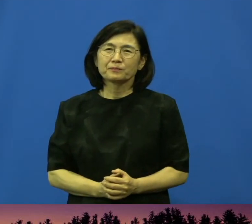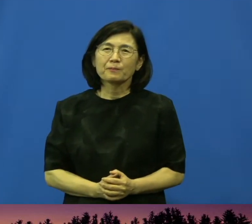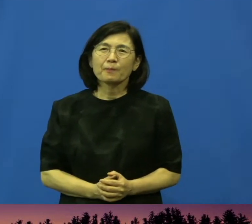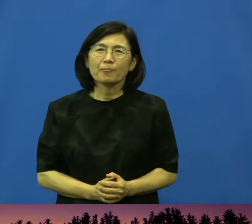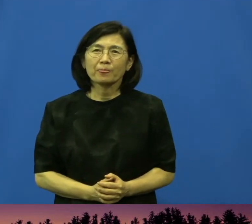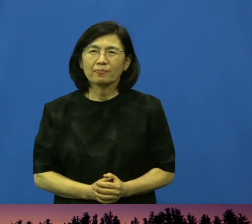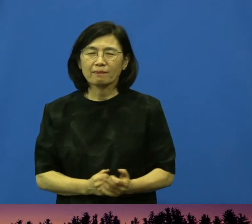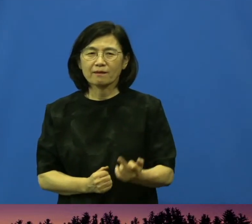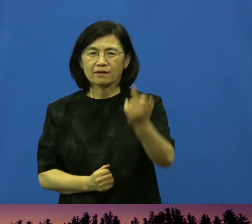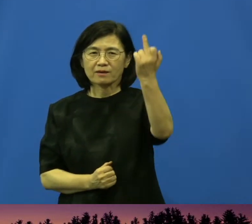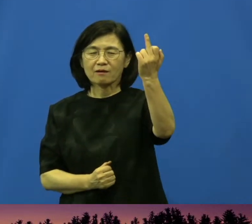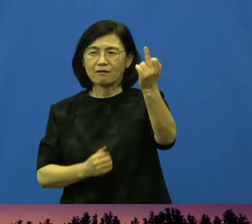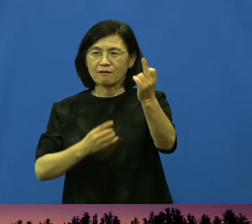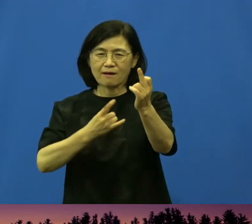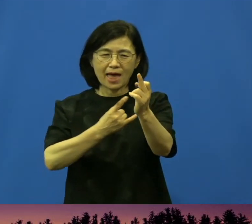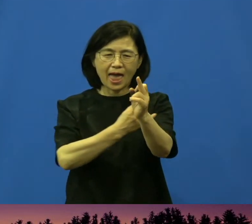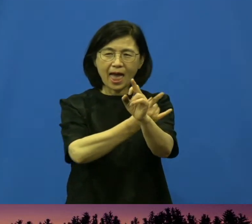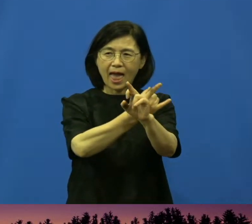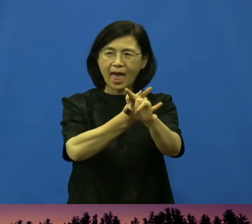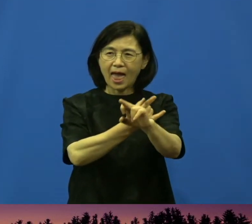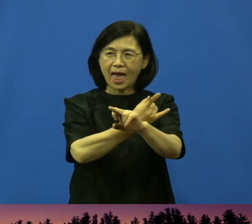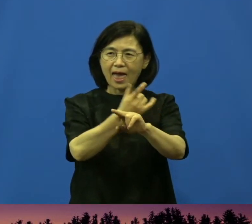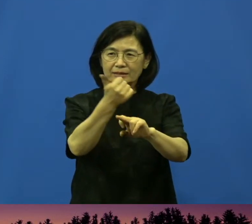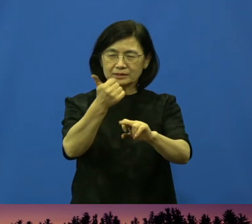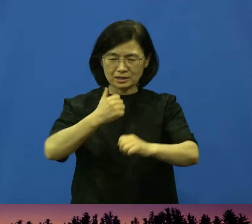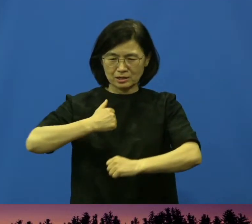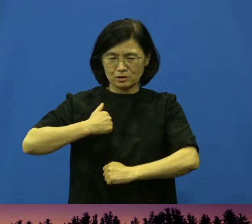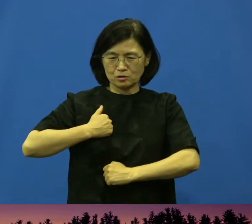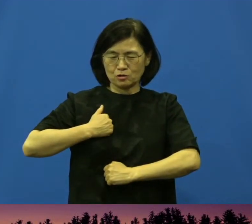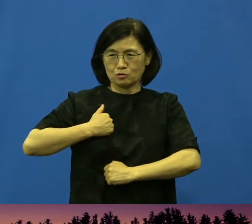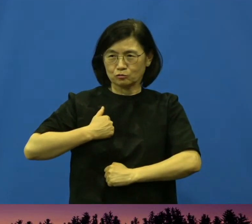형 에서가 군사 400을 거느리고